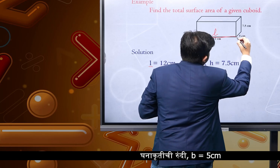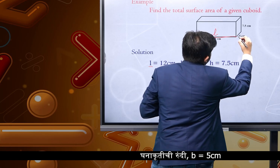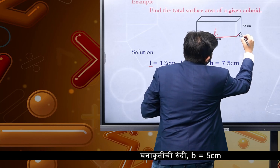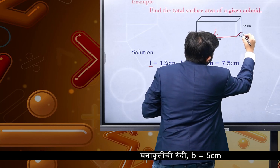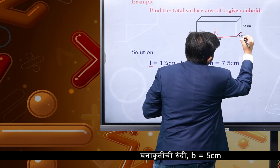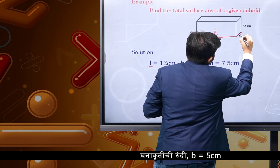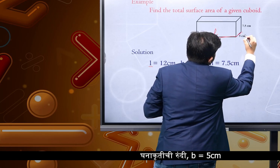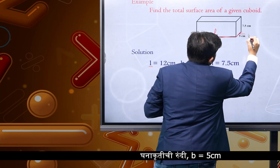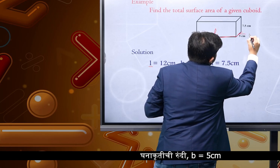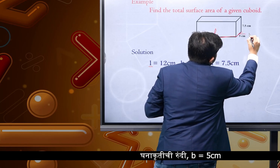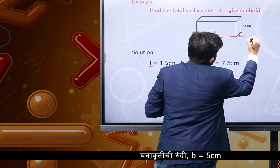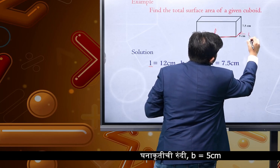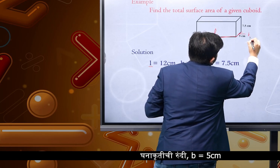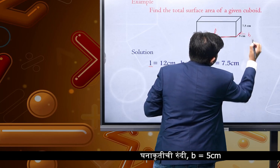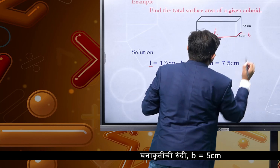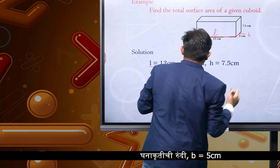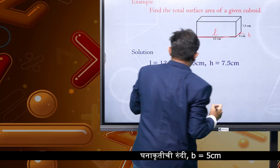घनाकृतीची रुंदी P बरोबर 5 सेंटीमीटर,